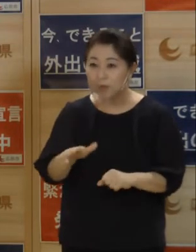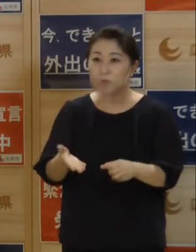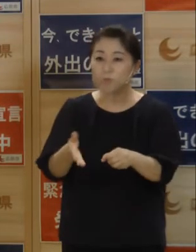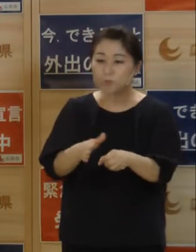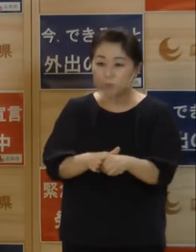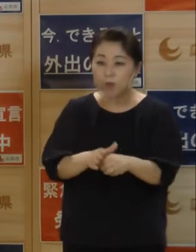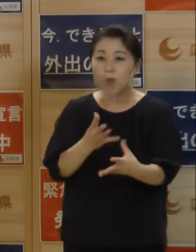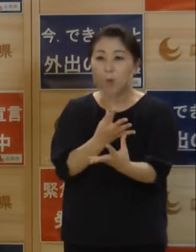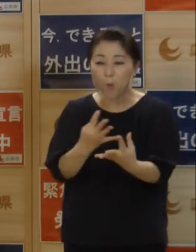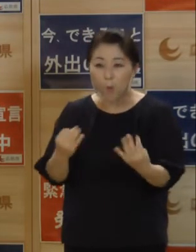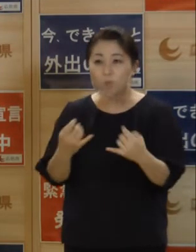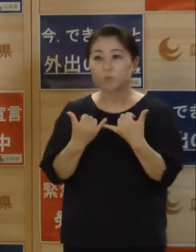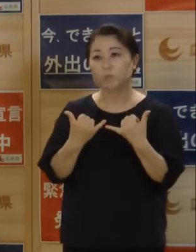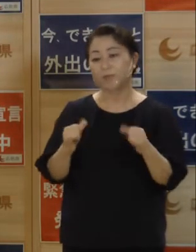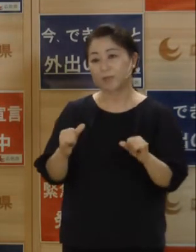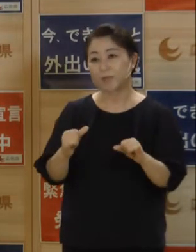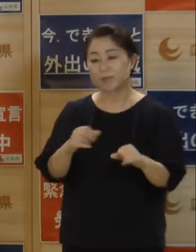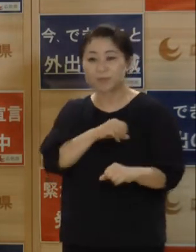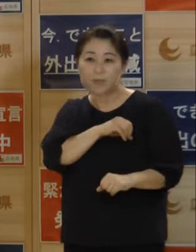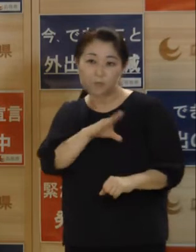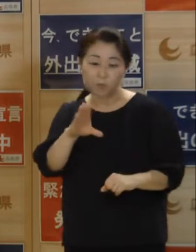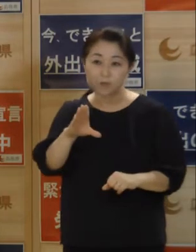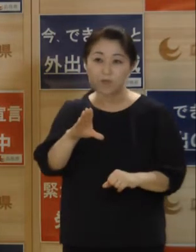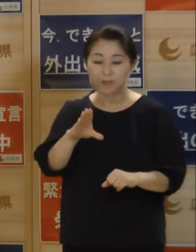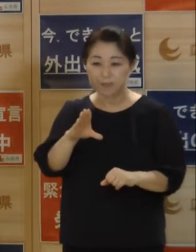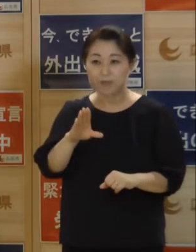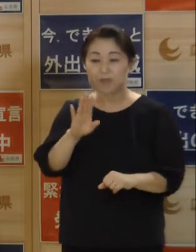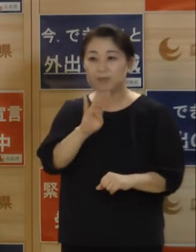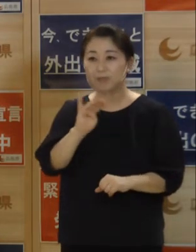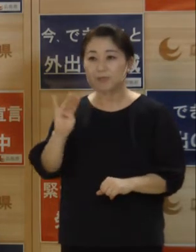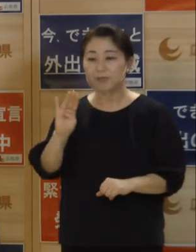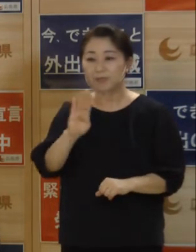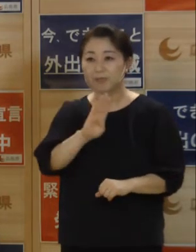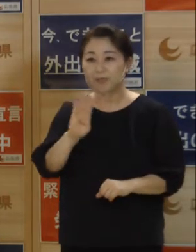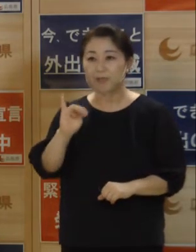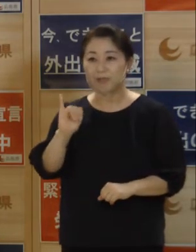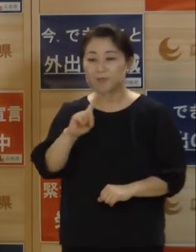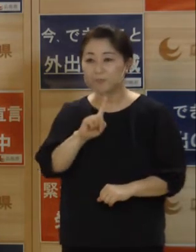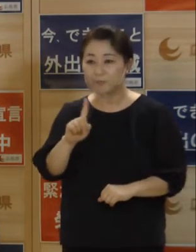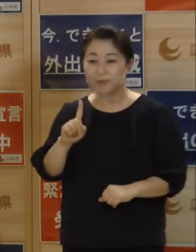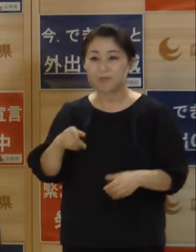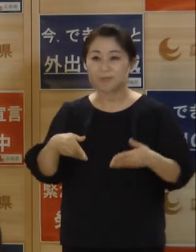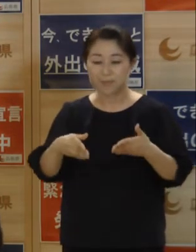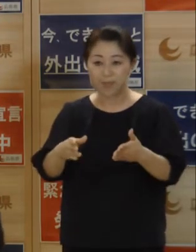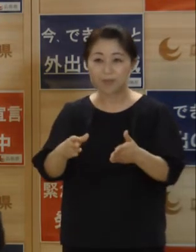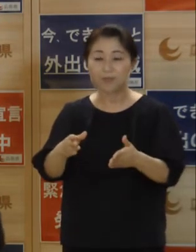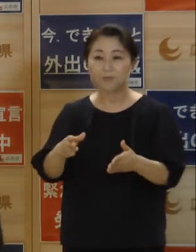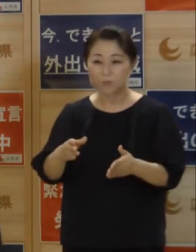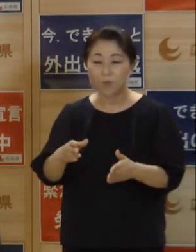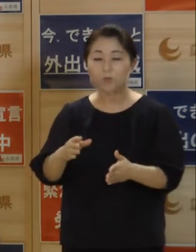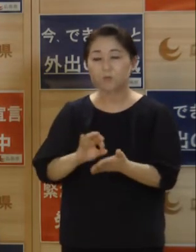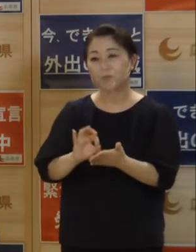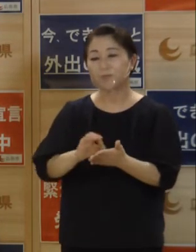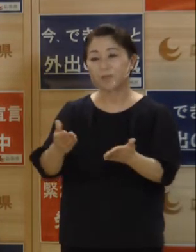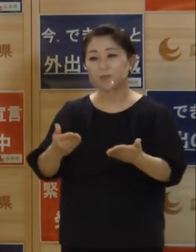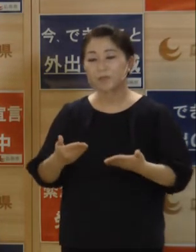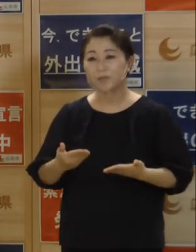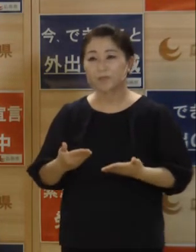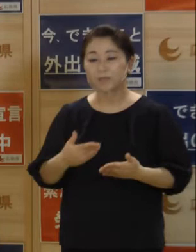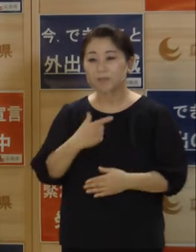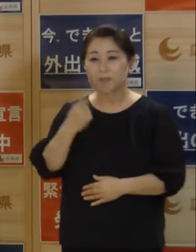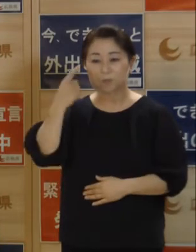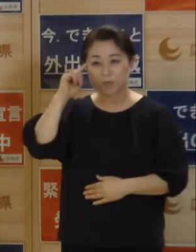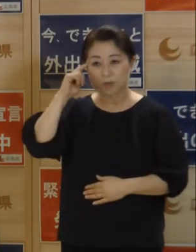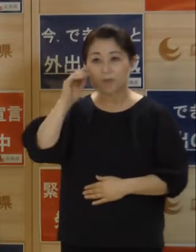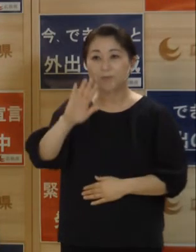ですね、積極的に芸術線を利用していただくよう、この件としても、まあ、取り組んでいかなければいけないなというふうに考え